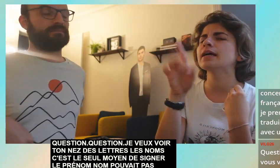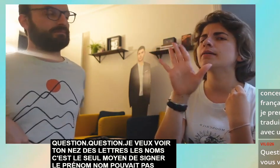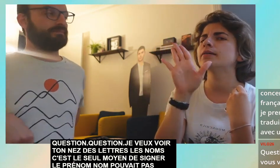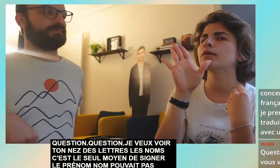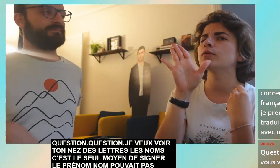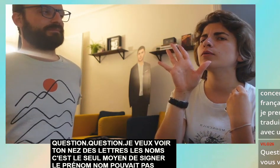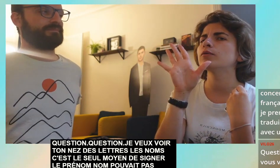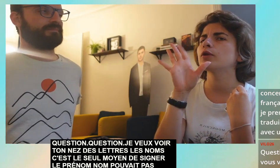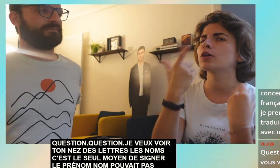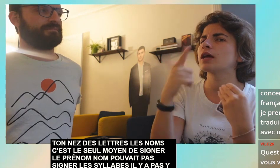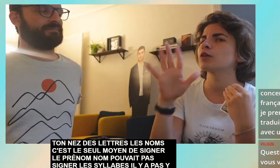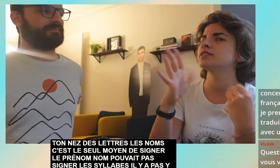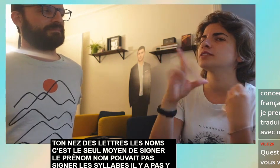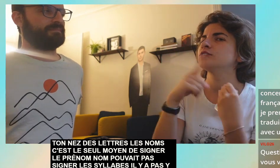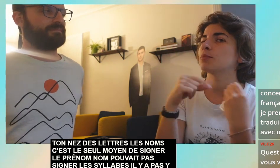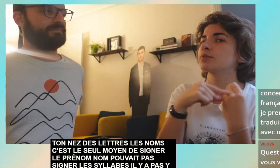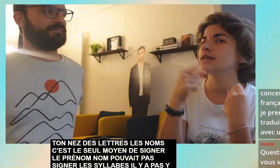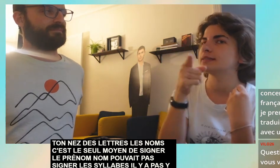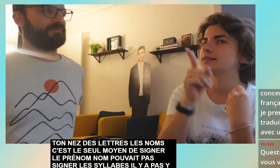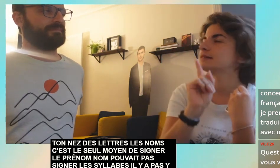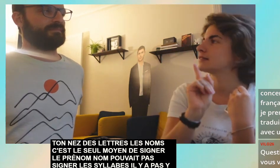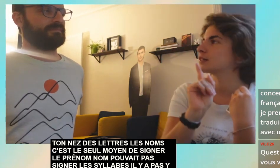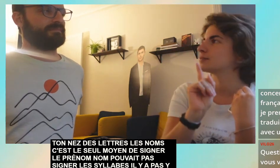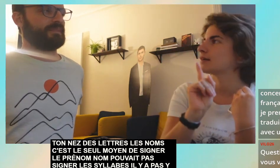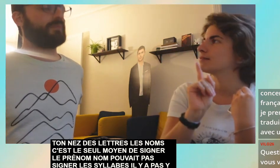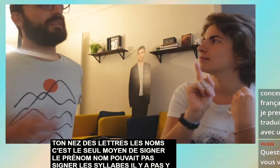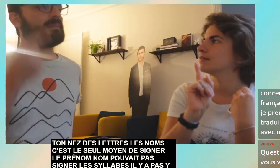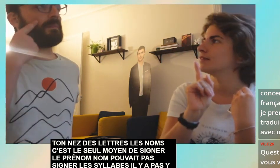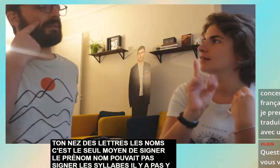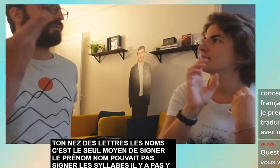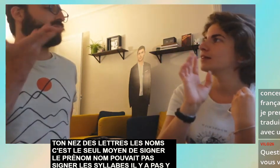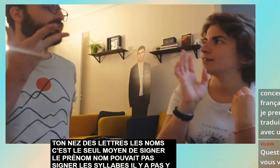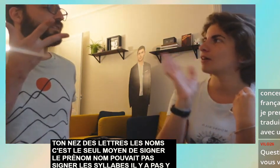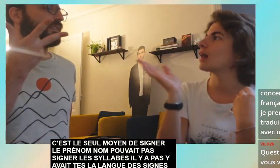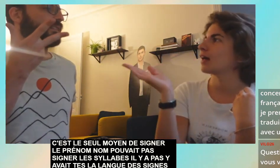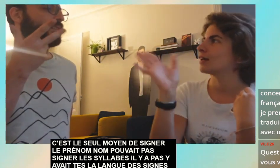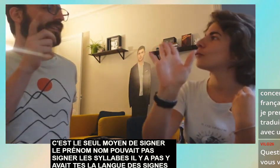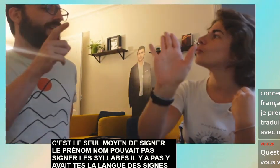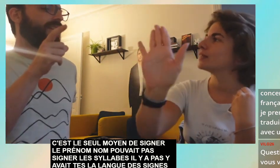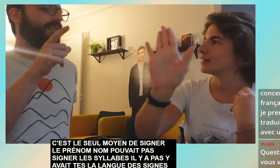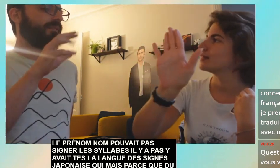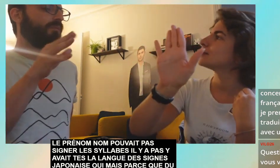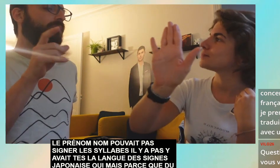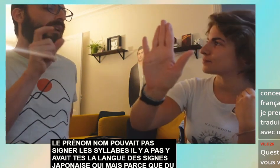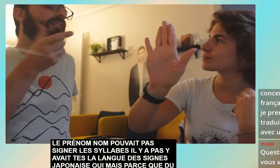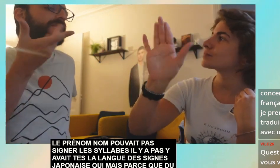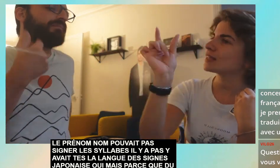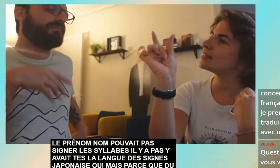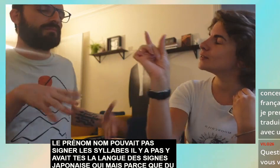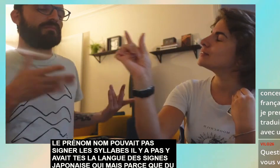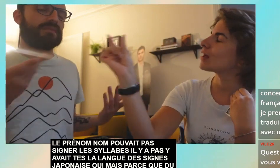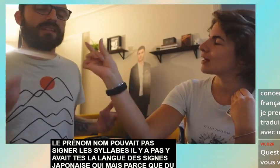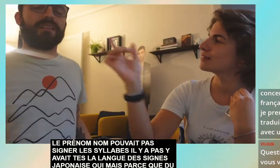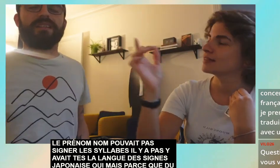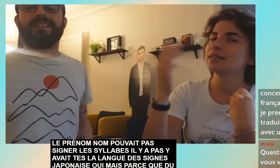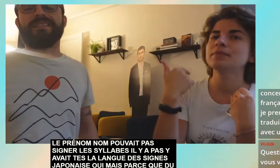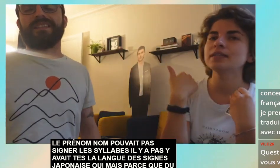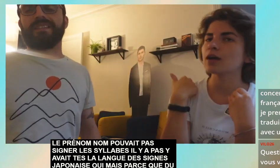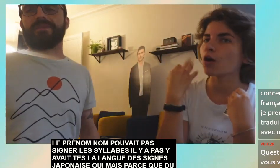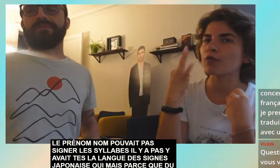C'était la langue des signes japonaise. Oui, mais parce que du coup, c'est Ah, les mots, enfin, Oui, voilà. C'est Mais des sons. en